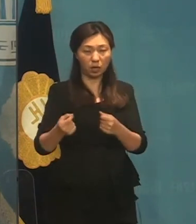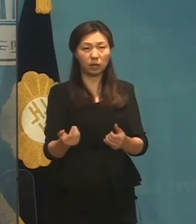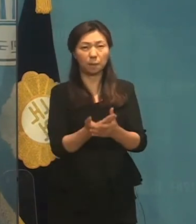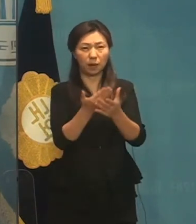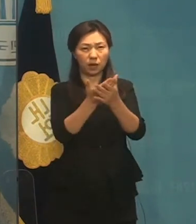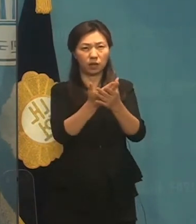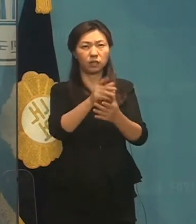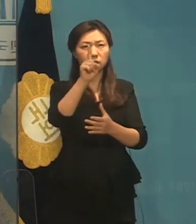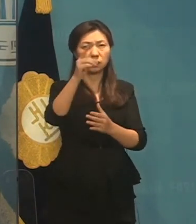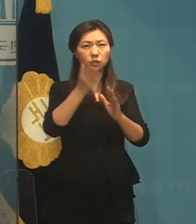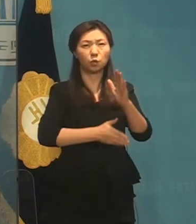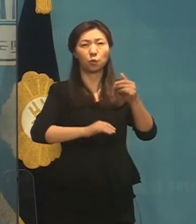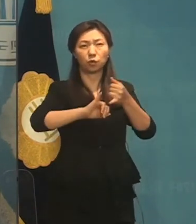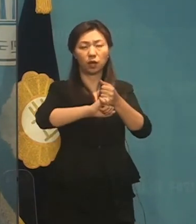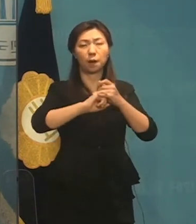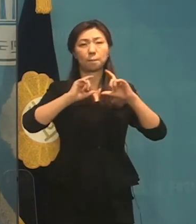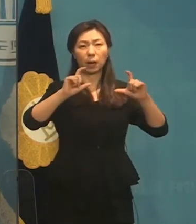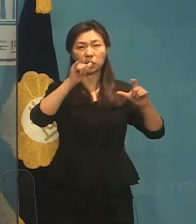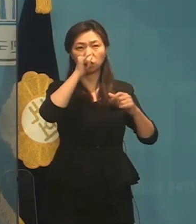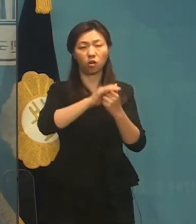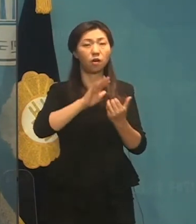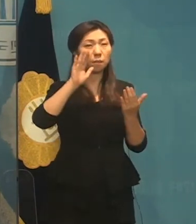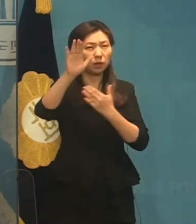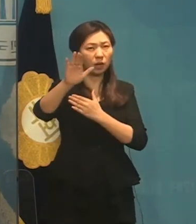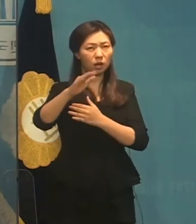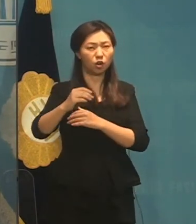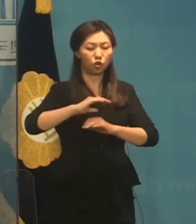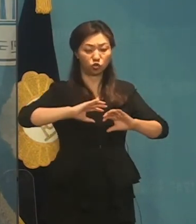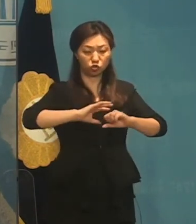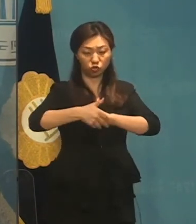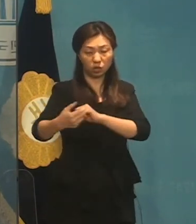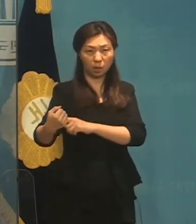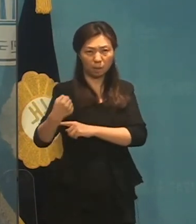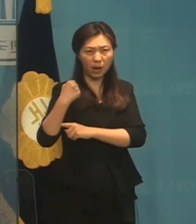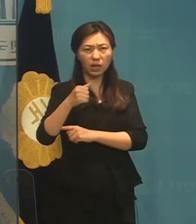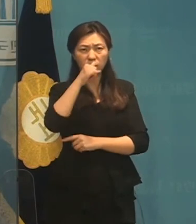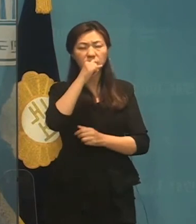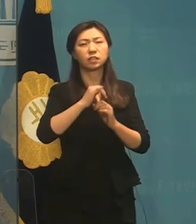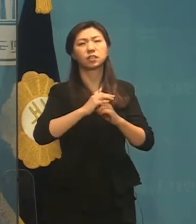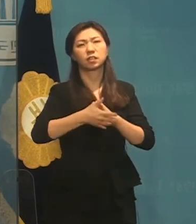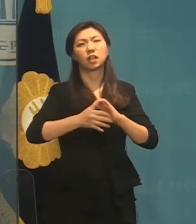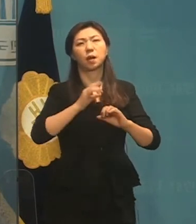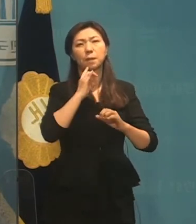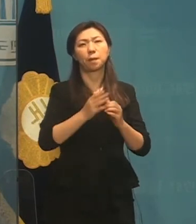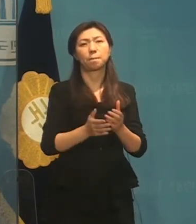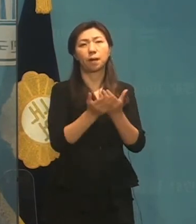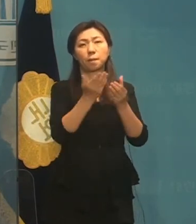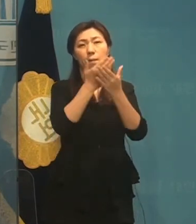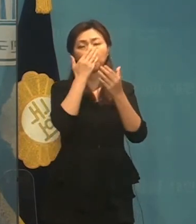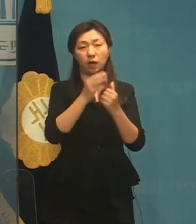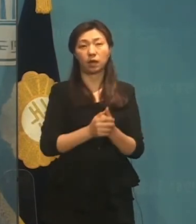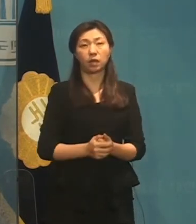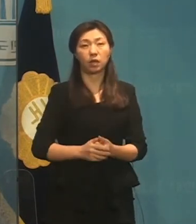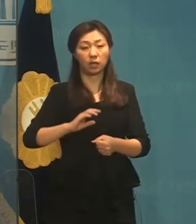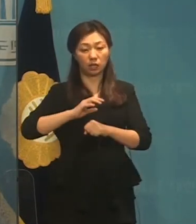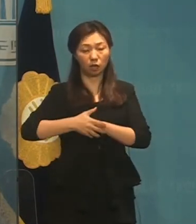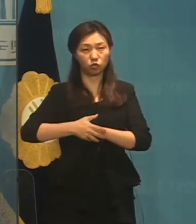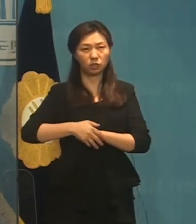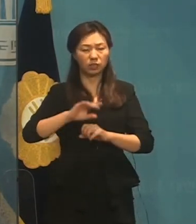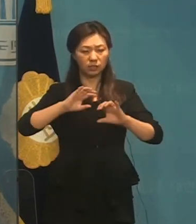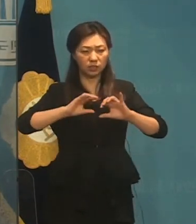발표했습니다. 미래에는 국제적 경쟁력을 갖춘 도시만이 번영할 수 있습니다. 현재 대구는 세계 스마트시티